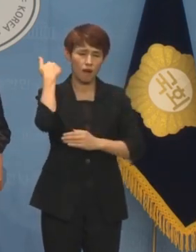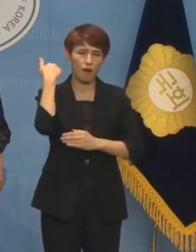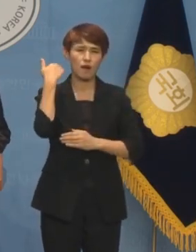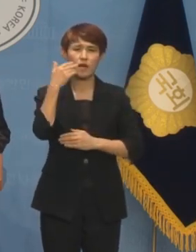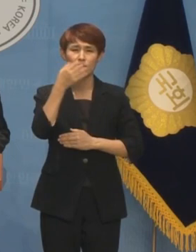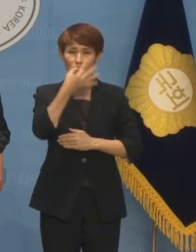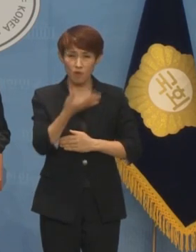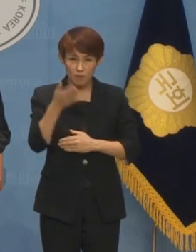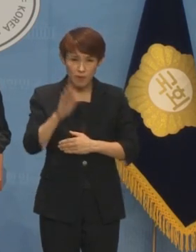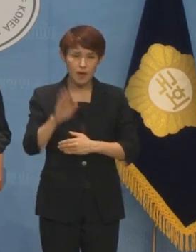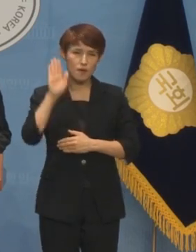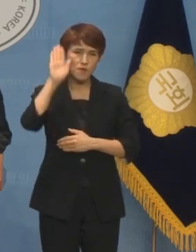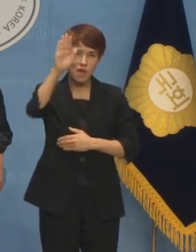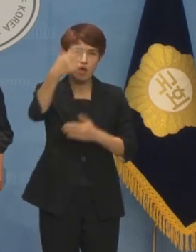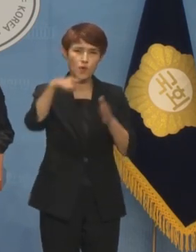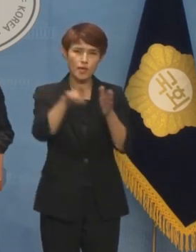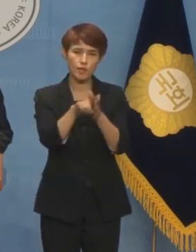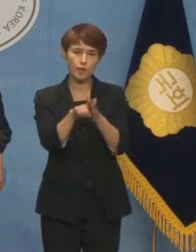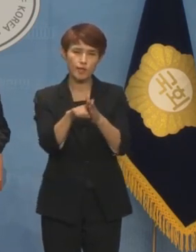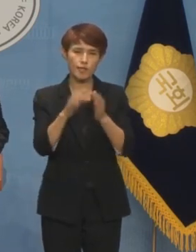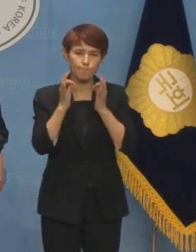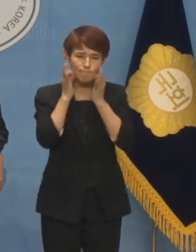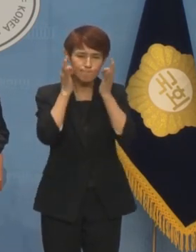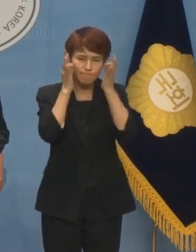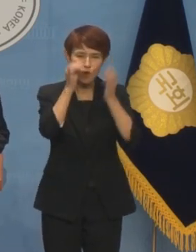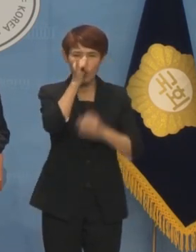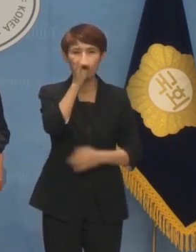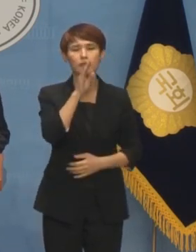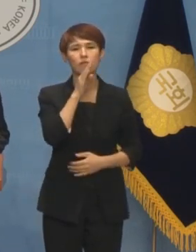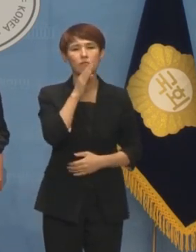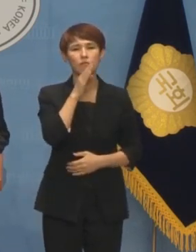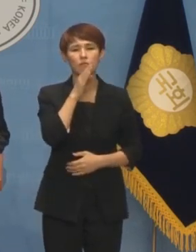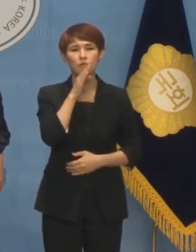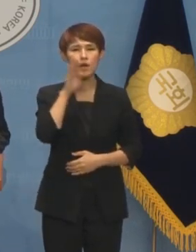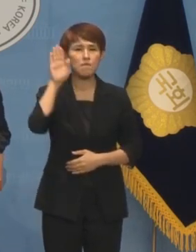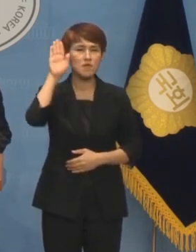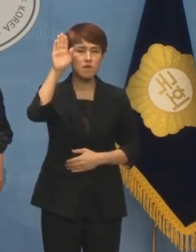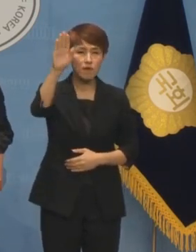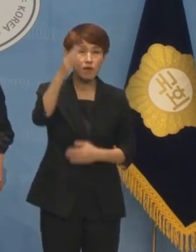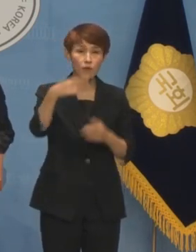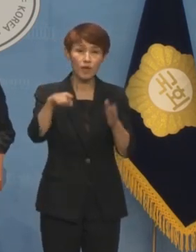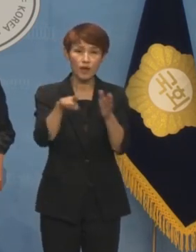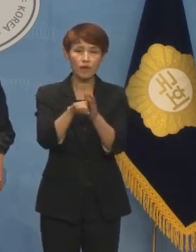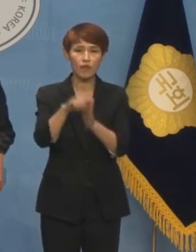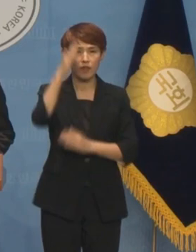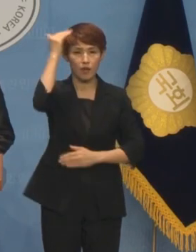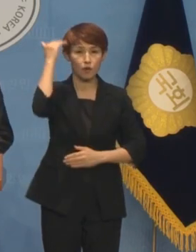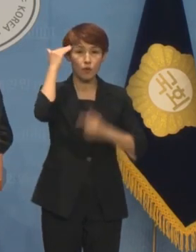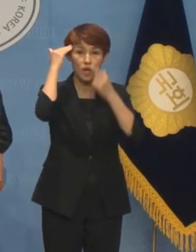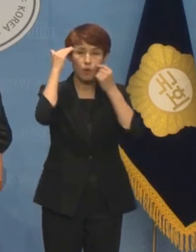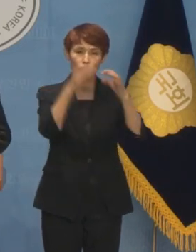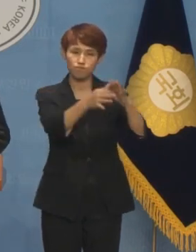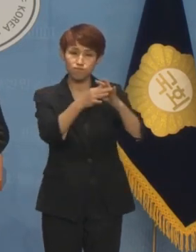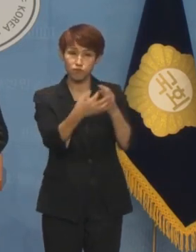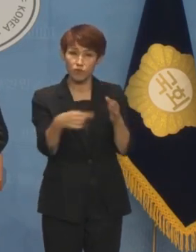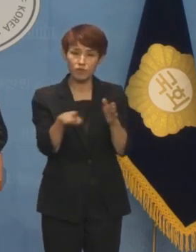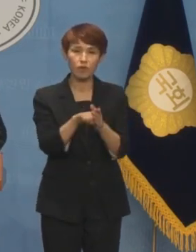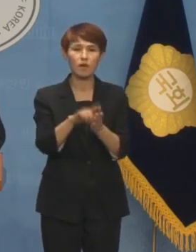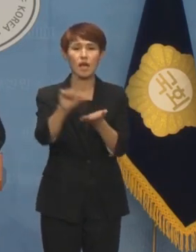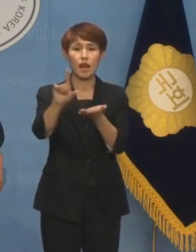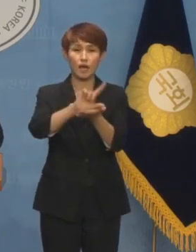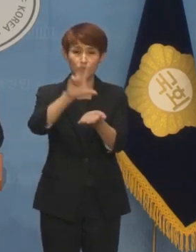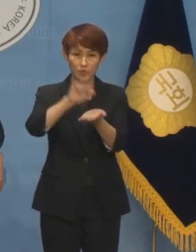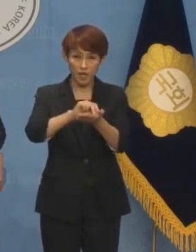위해 어렵게 움직이기 시작하였습니다. 미래지향적인 한일 관계를 위해서도 라인 야후 사태는